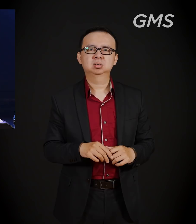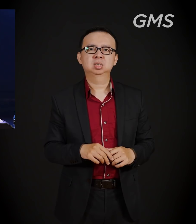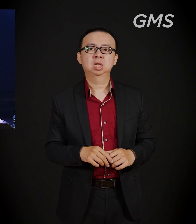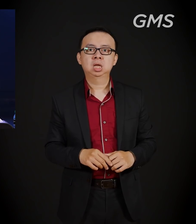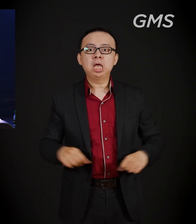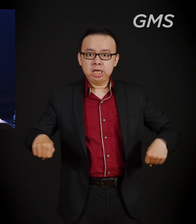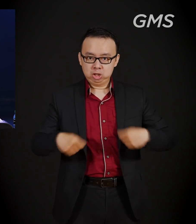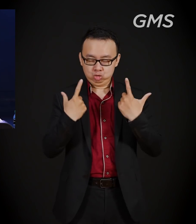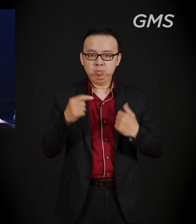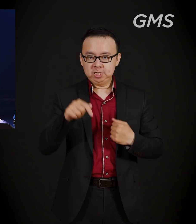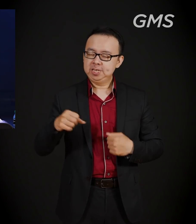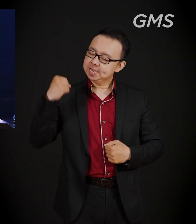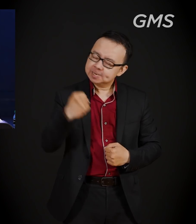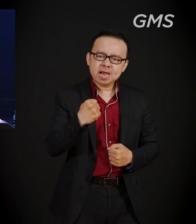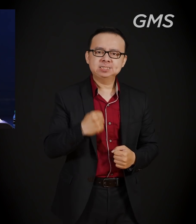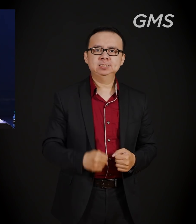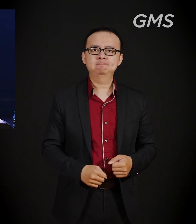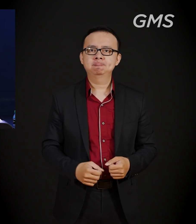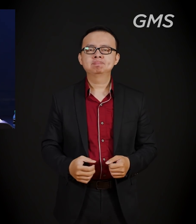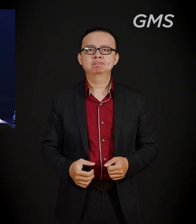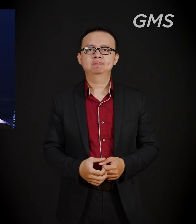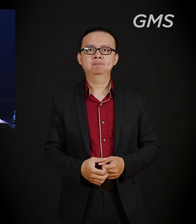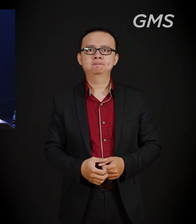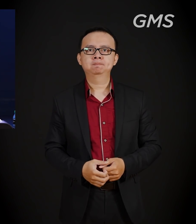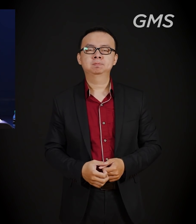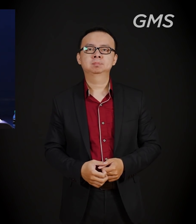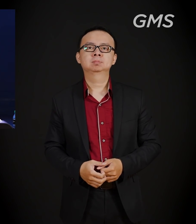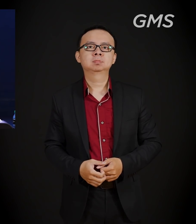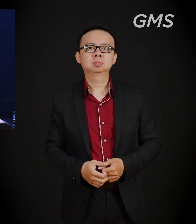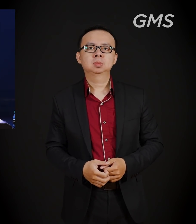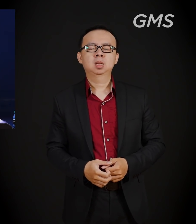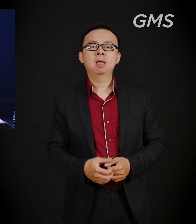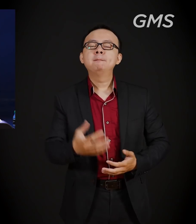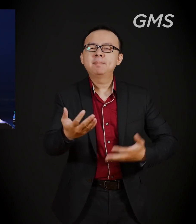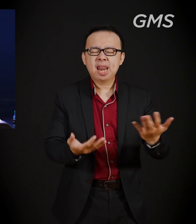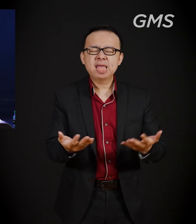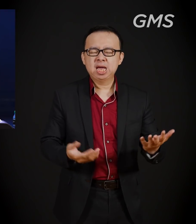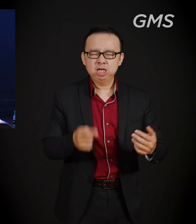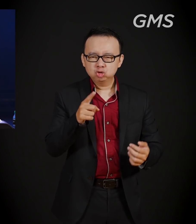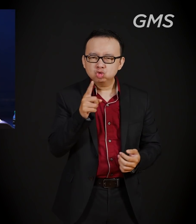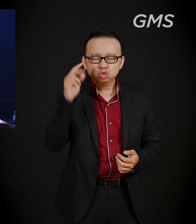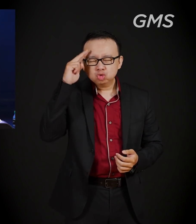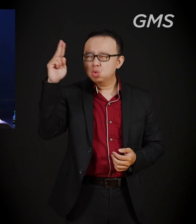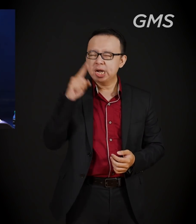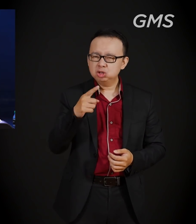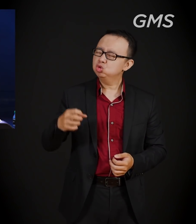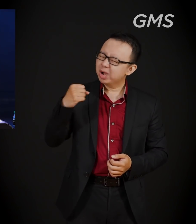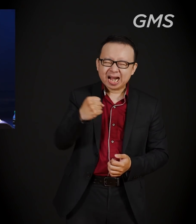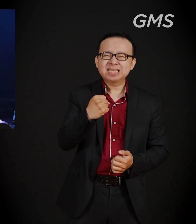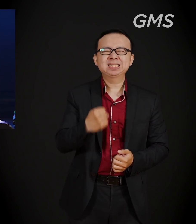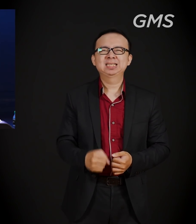life is tough. Serving God is tough. Melayani Tuhan itu